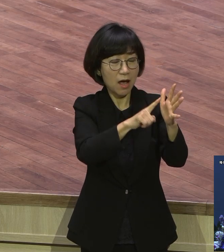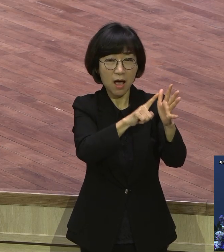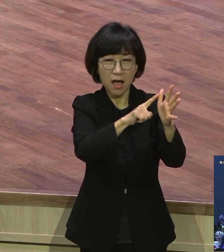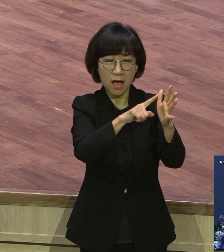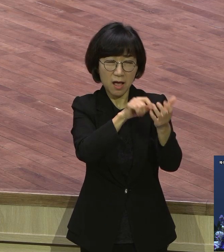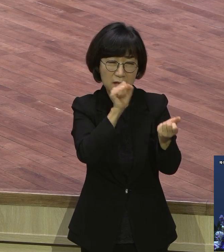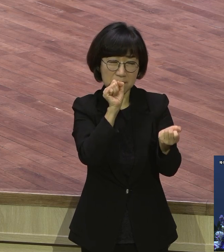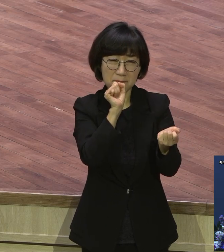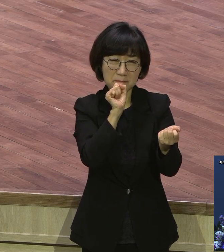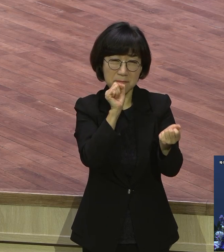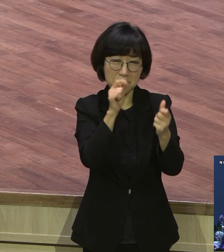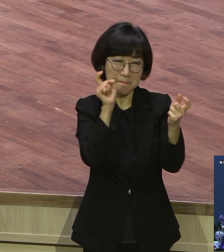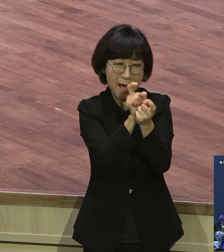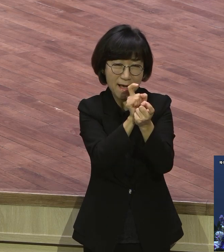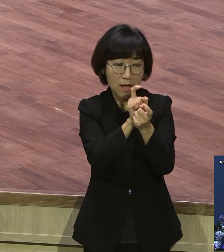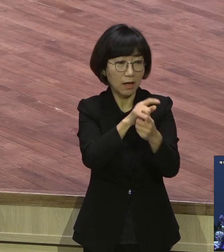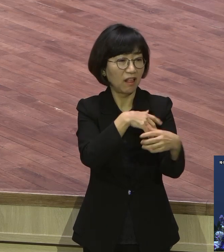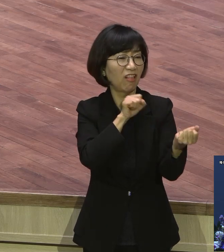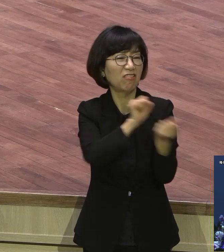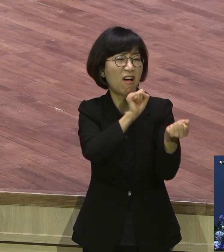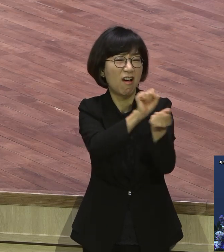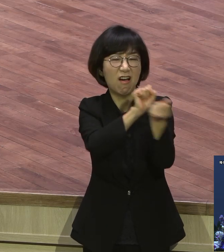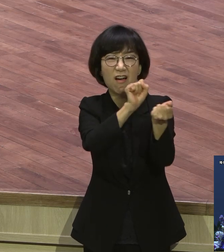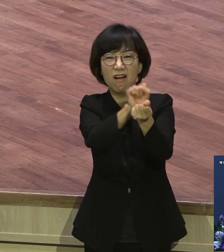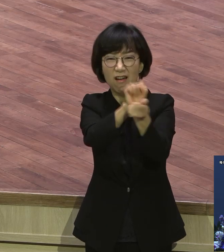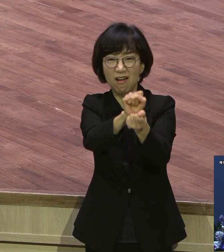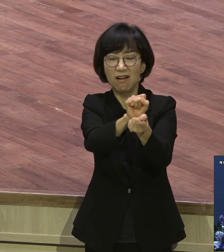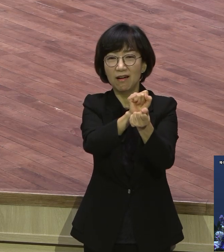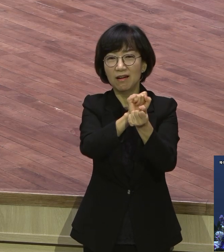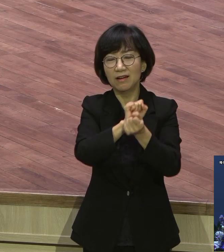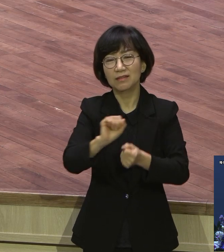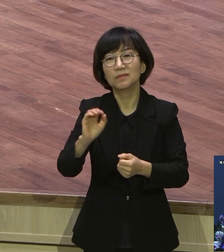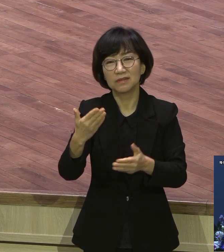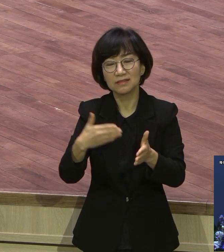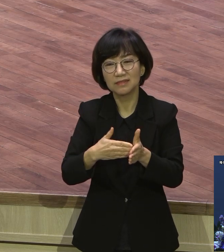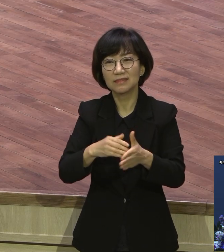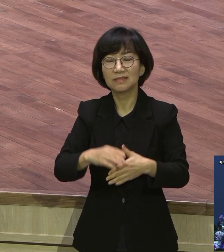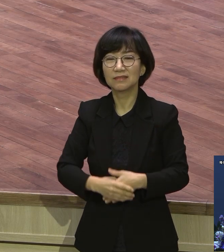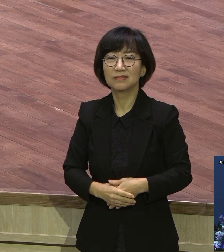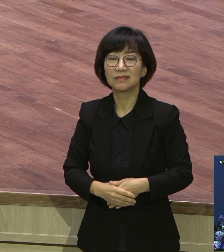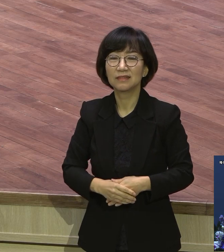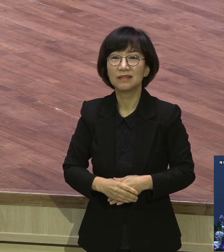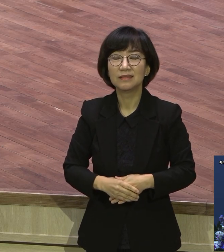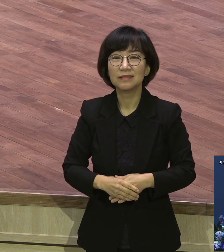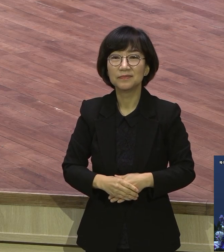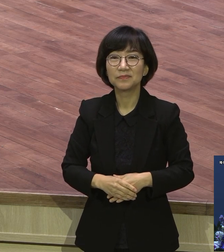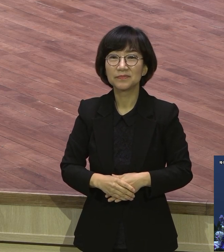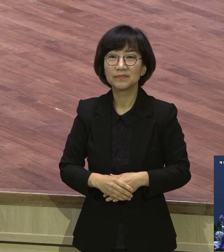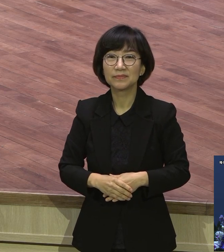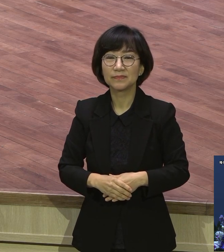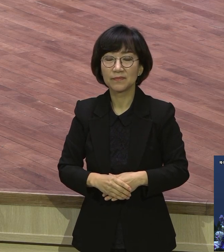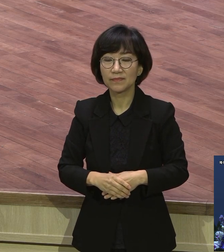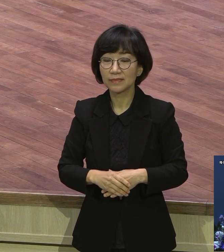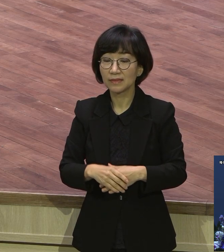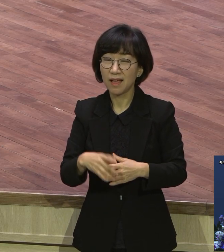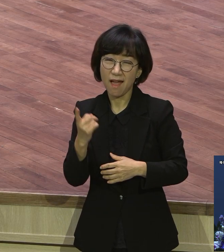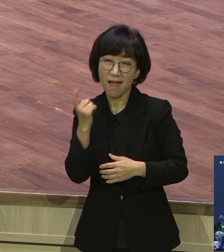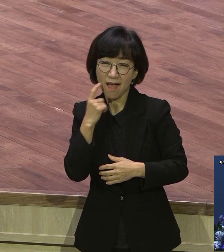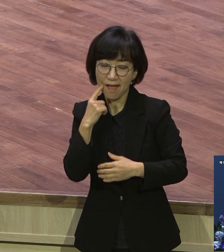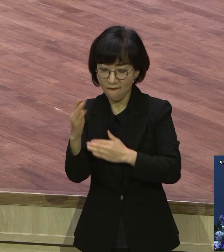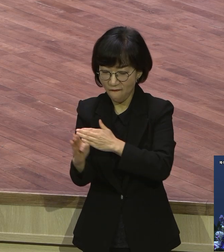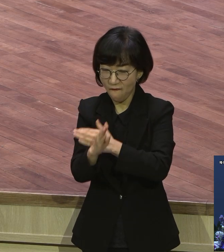직접 접촉하는 것과 똑같은 현상이 일어났다. 이렇게 잘못된